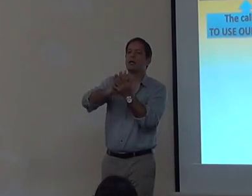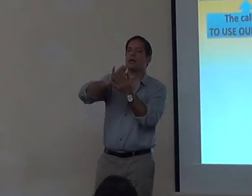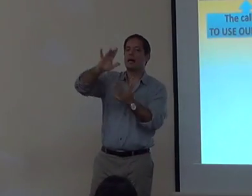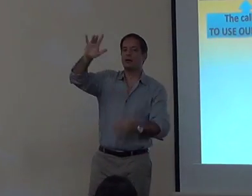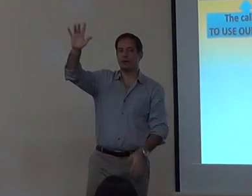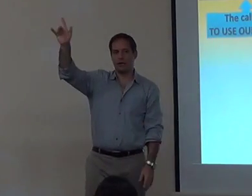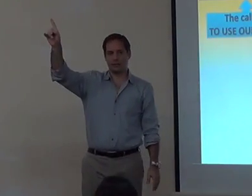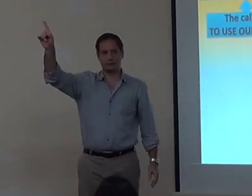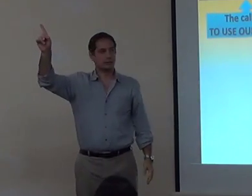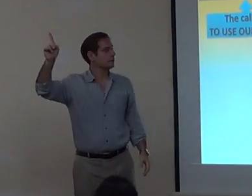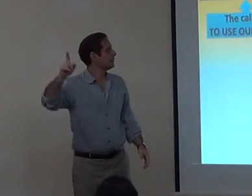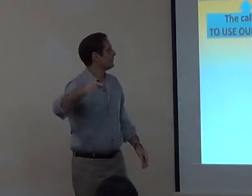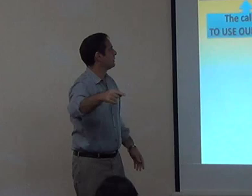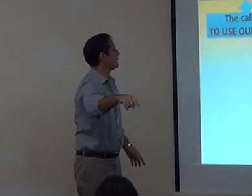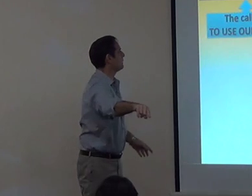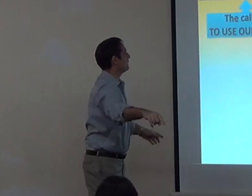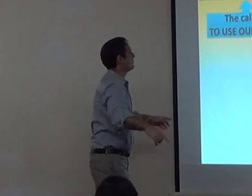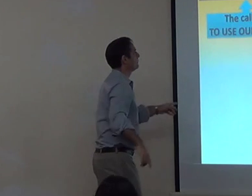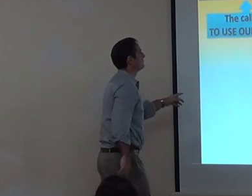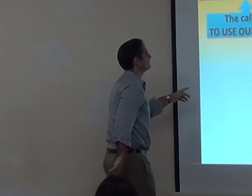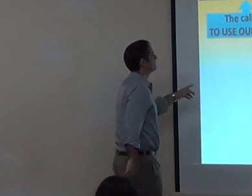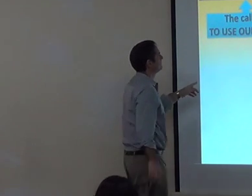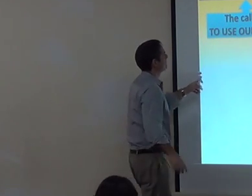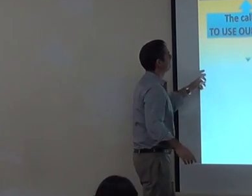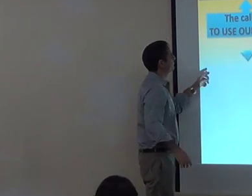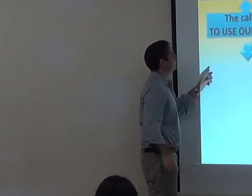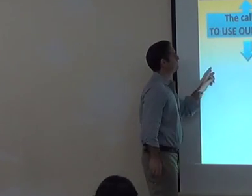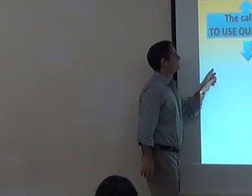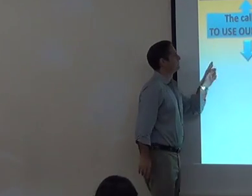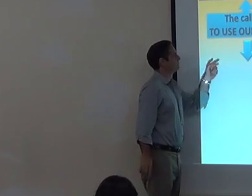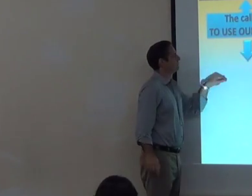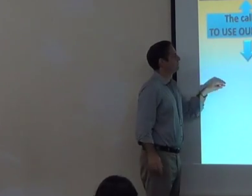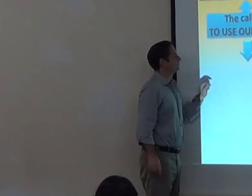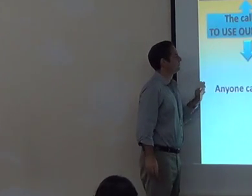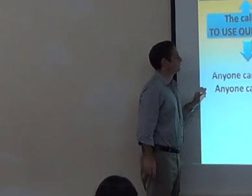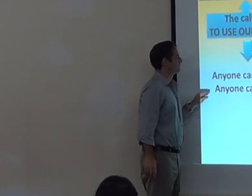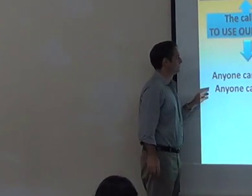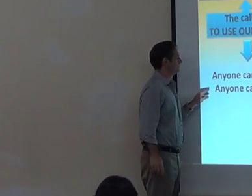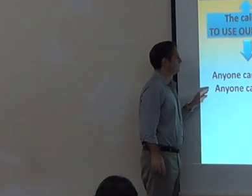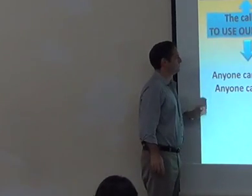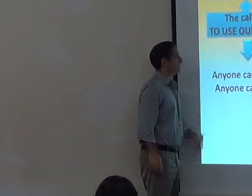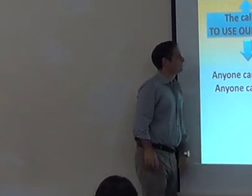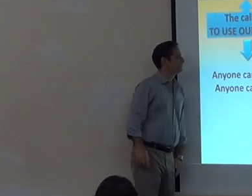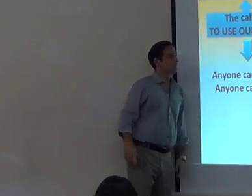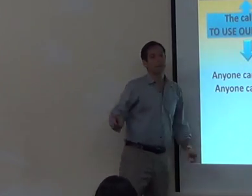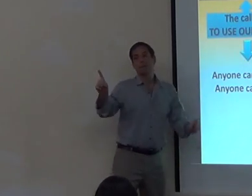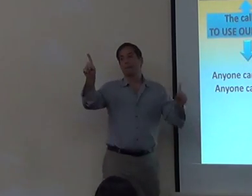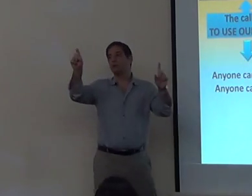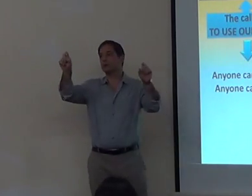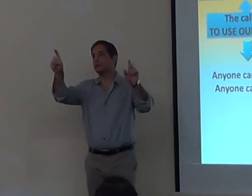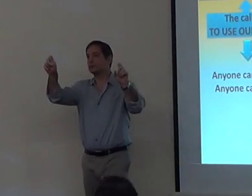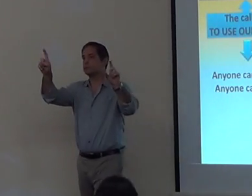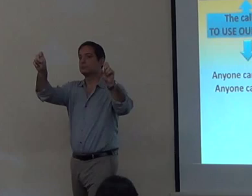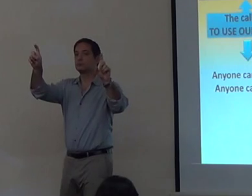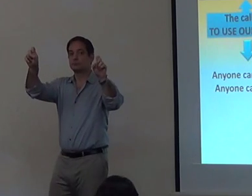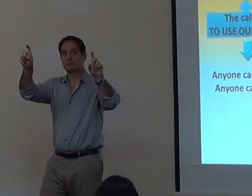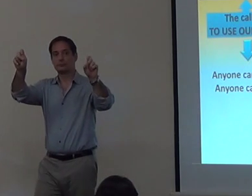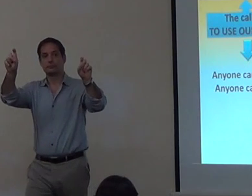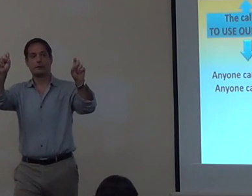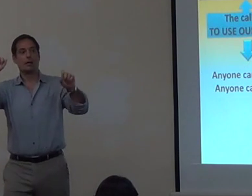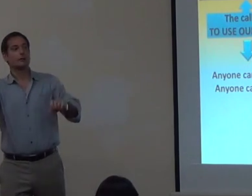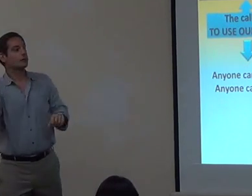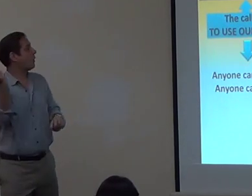la gloria. Dale un pie. Pregunto.